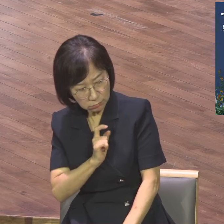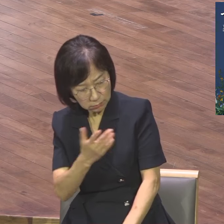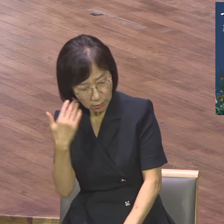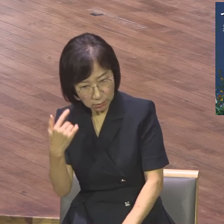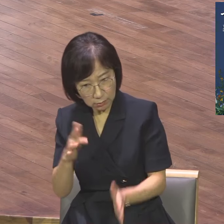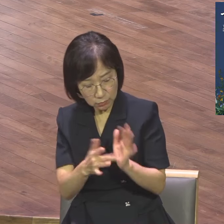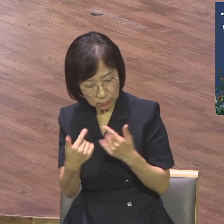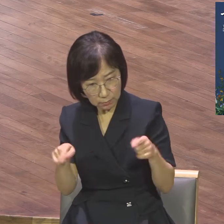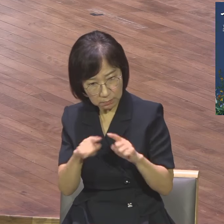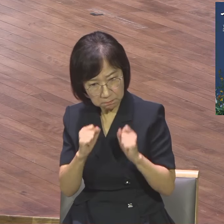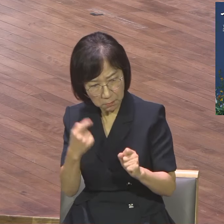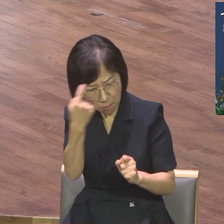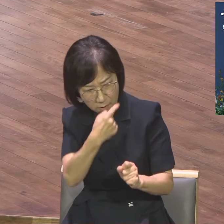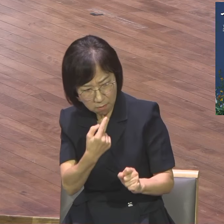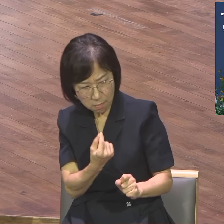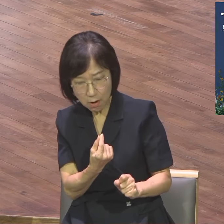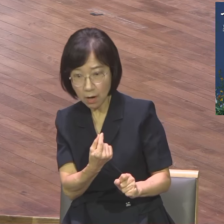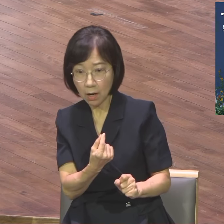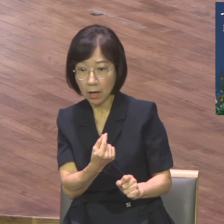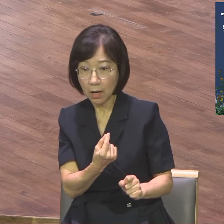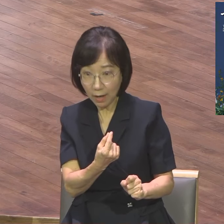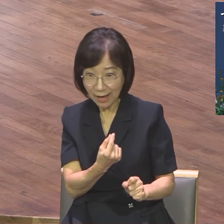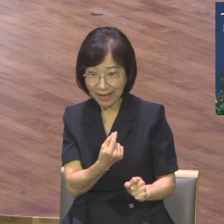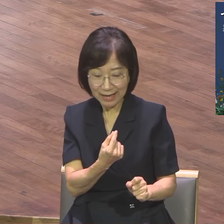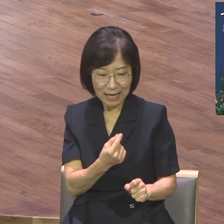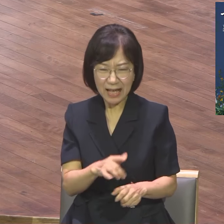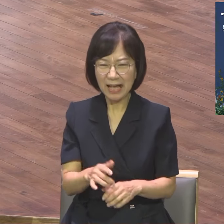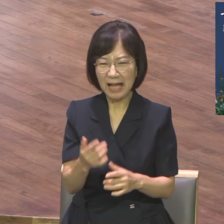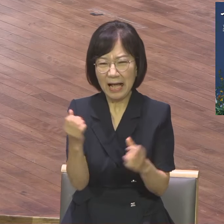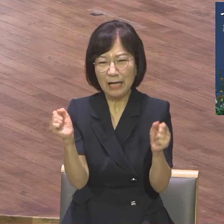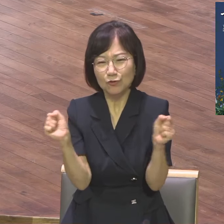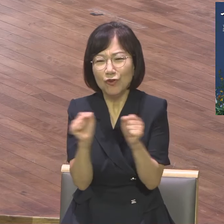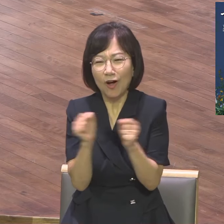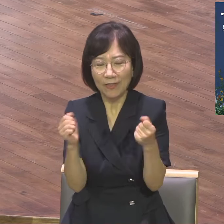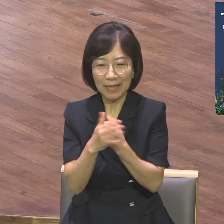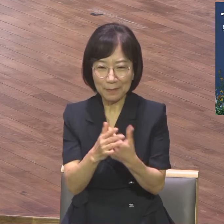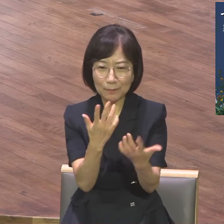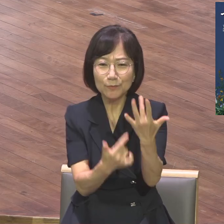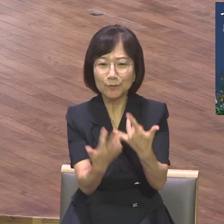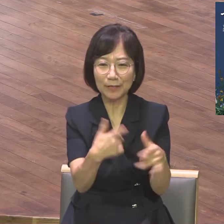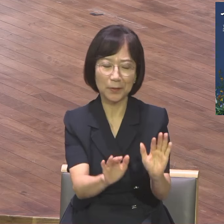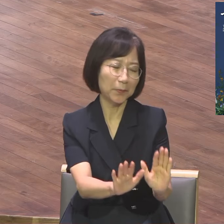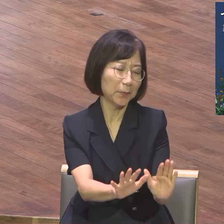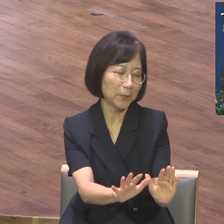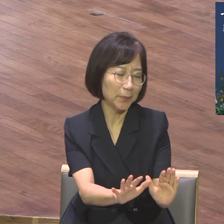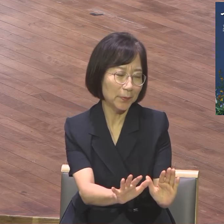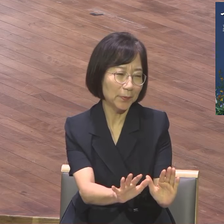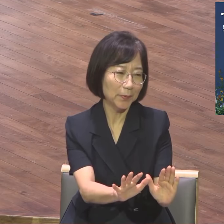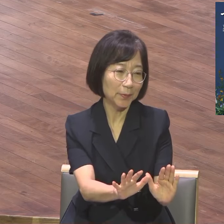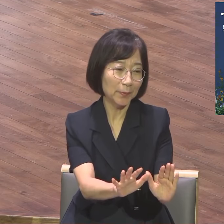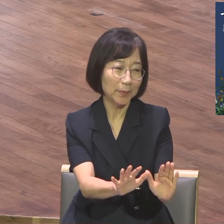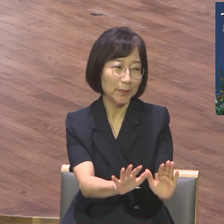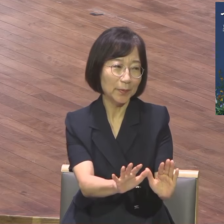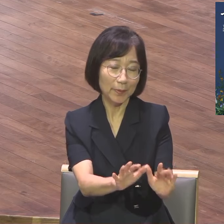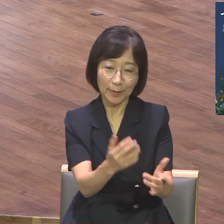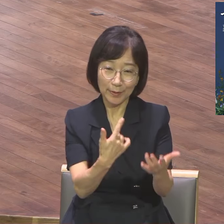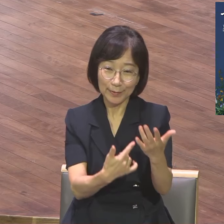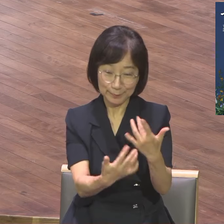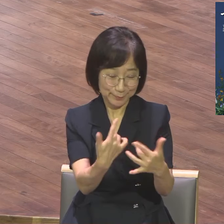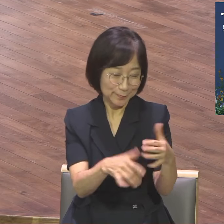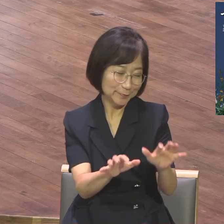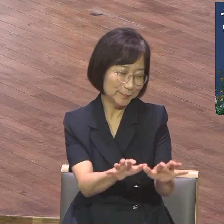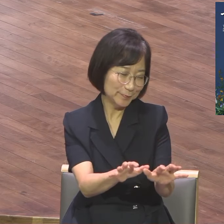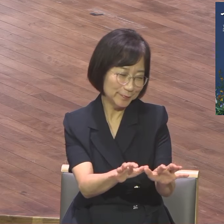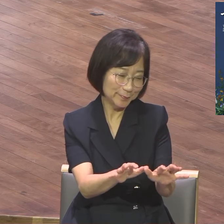사람이다. 근데 이게 날씨가 추우니까 이제 불을 쬐고 있었어요. 이렇게. 불을 뚝 둘러서 불을 쬐고